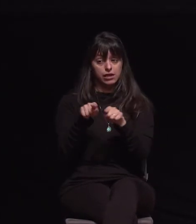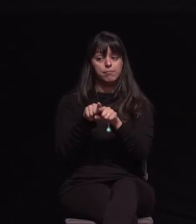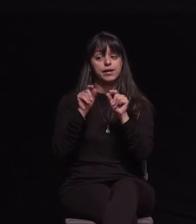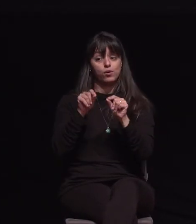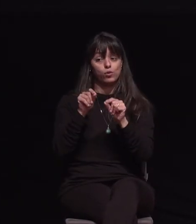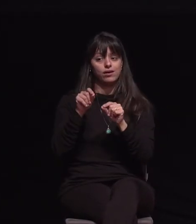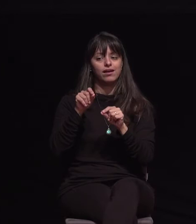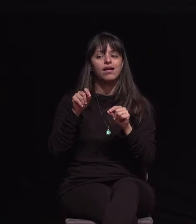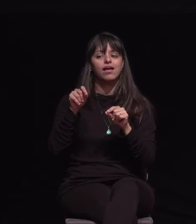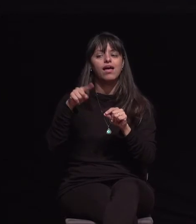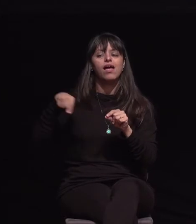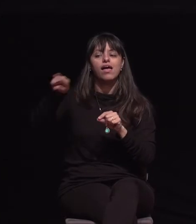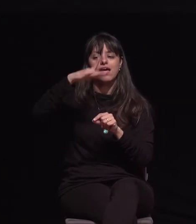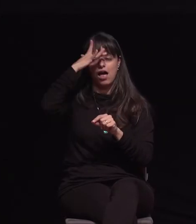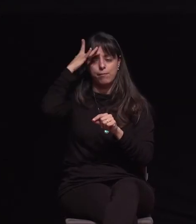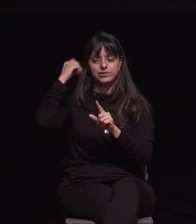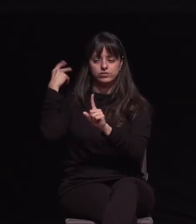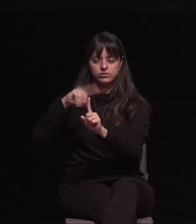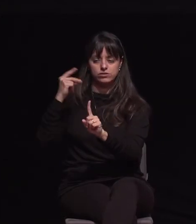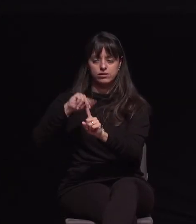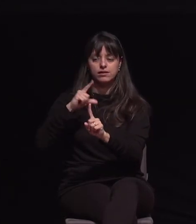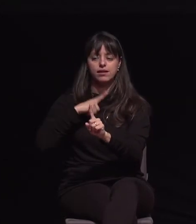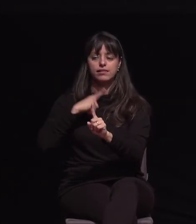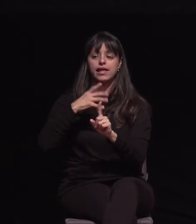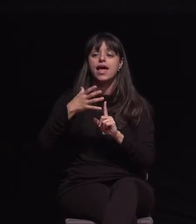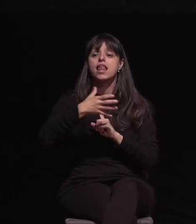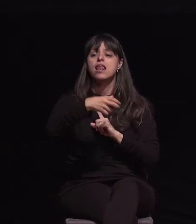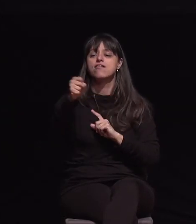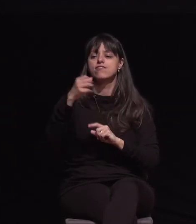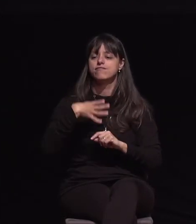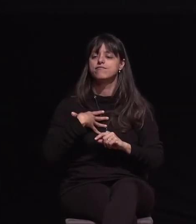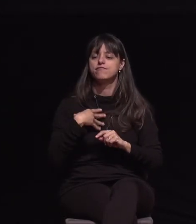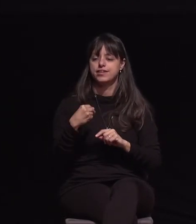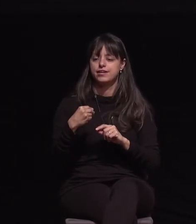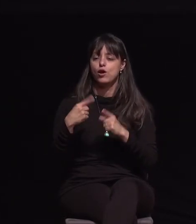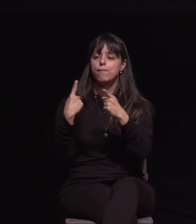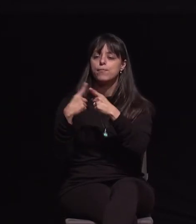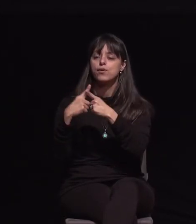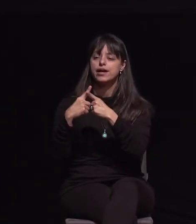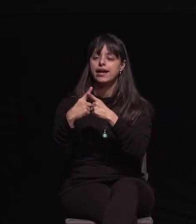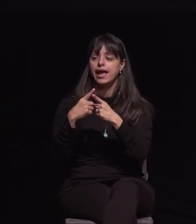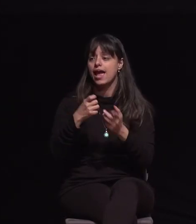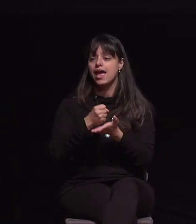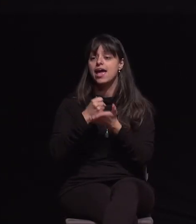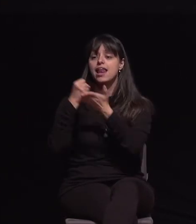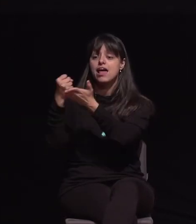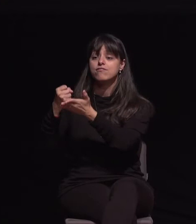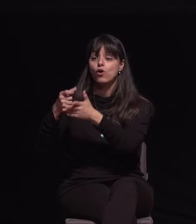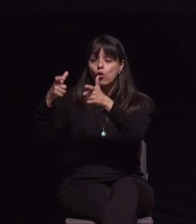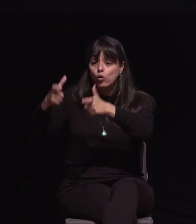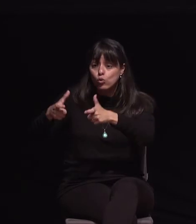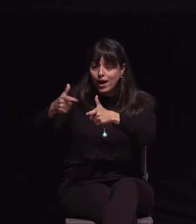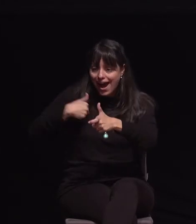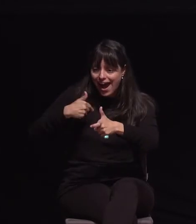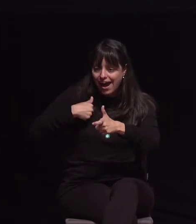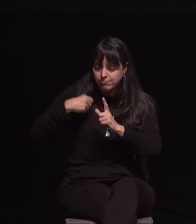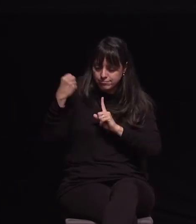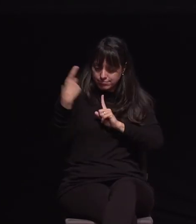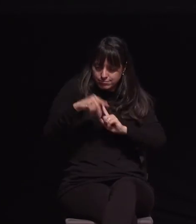né? Os torturadores. Eles levaram meus filhos para a sala de tortura onde eu estava sendo